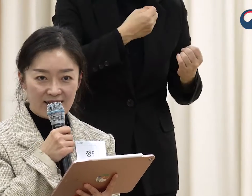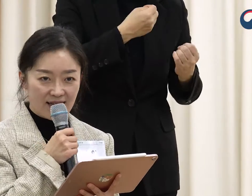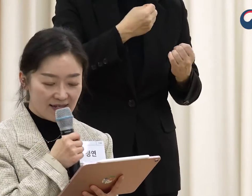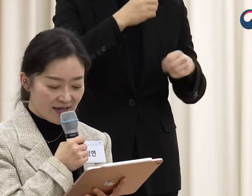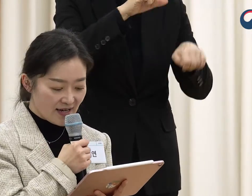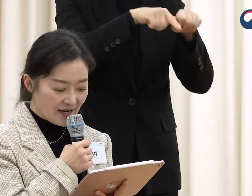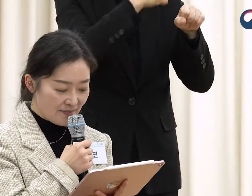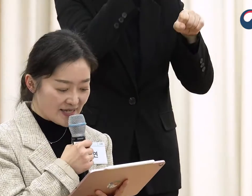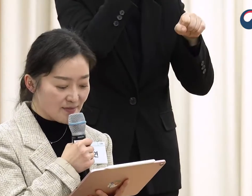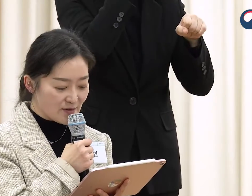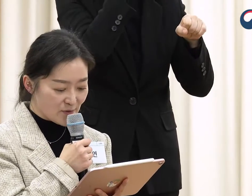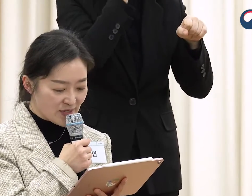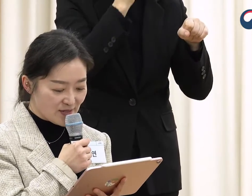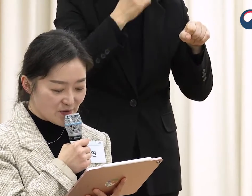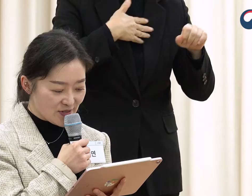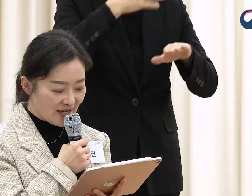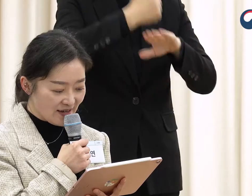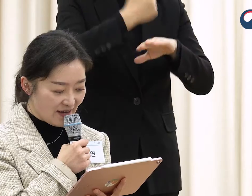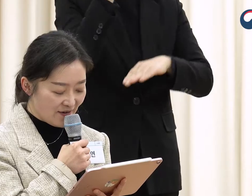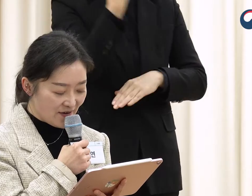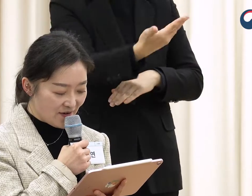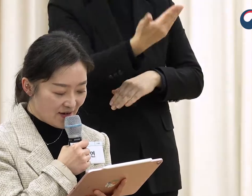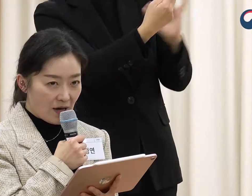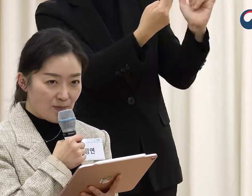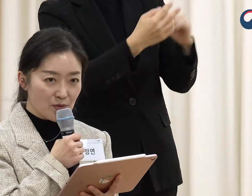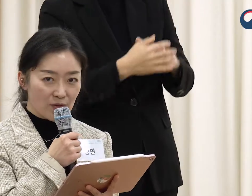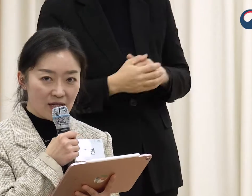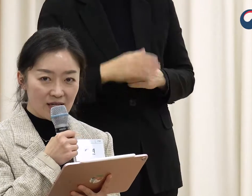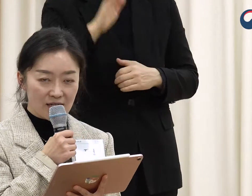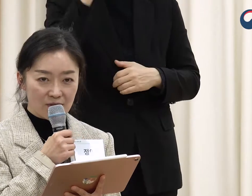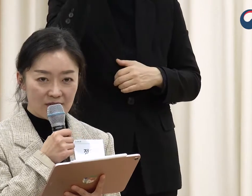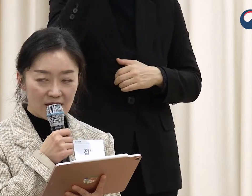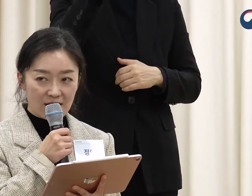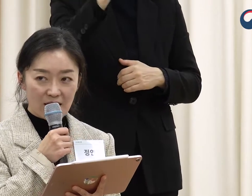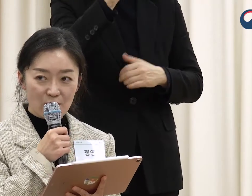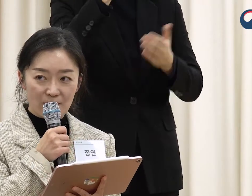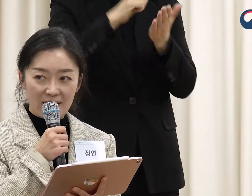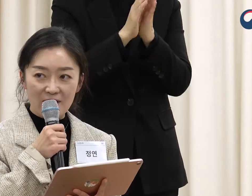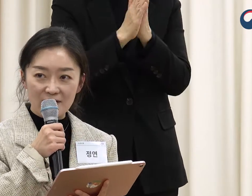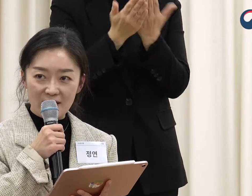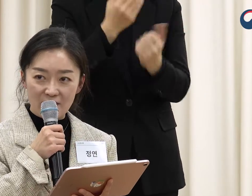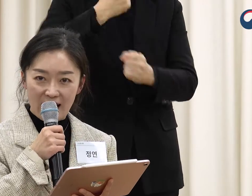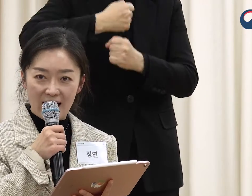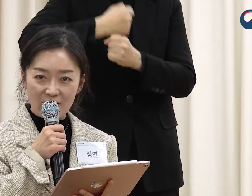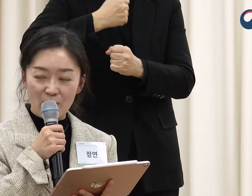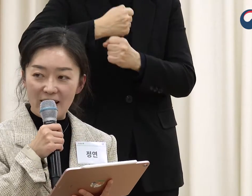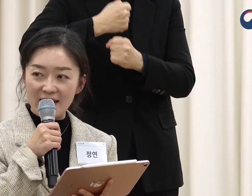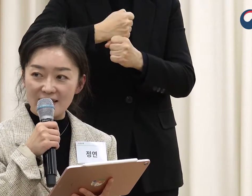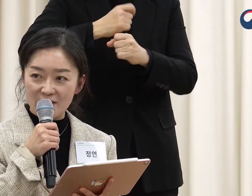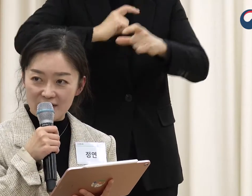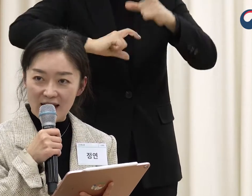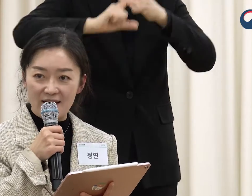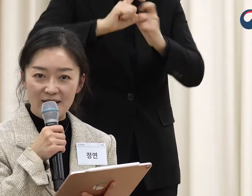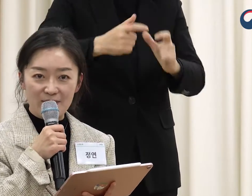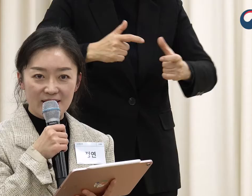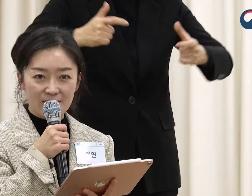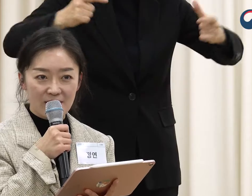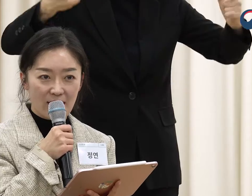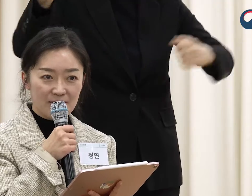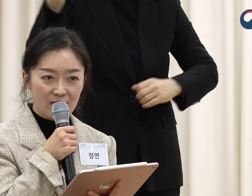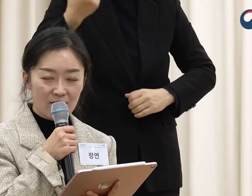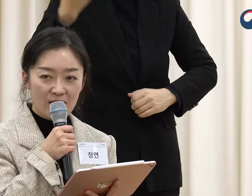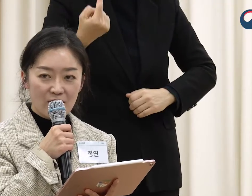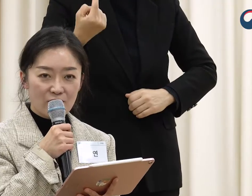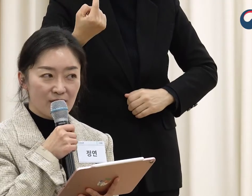시간 관계상 제가 마지막으로 질문을 할게요. 앞으로 읽기 쉬운 책이 계속 만들어질 거다, 더 많아질 거다라는